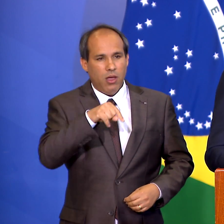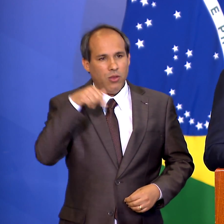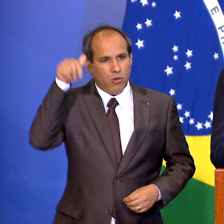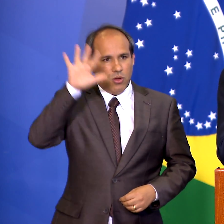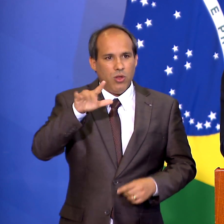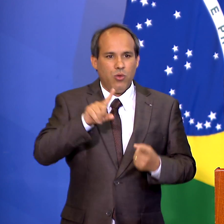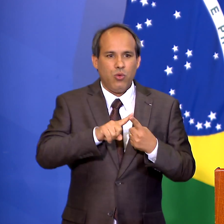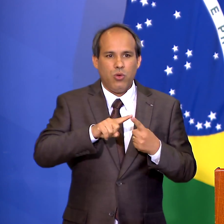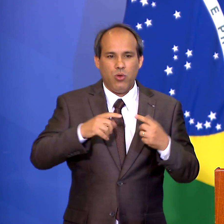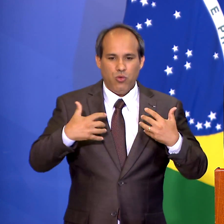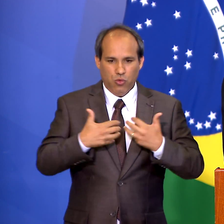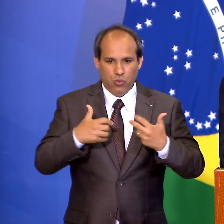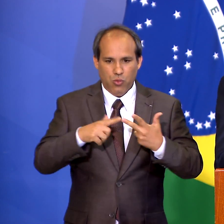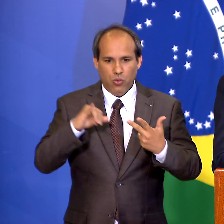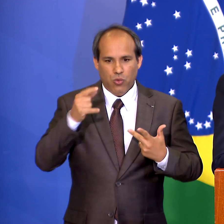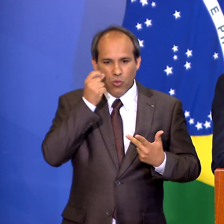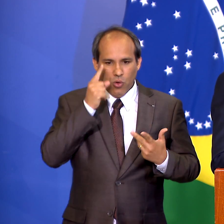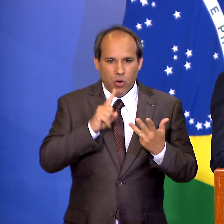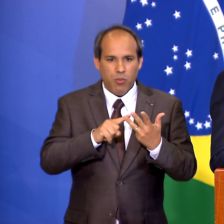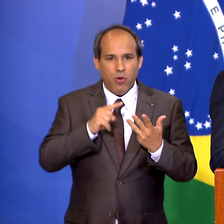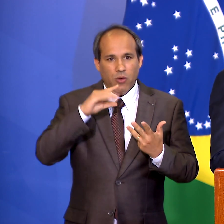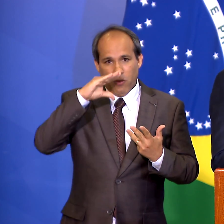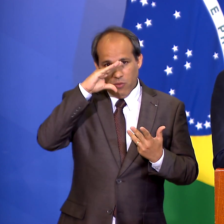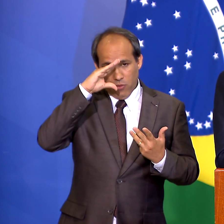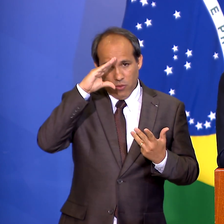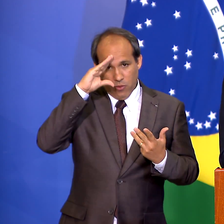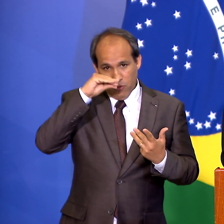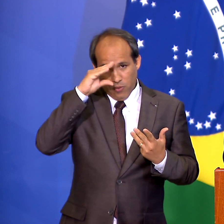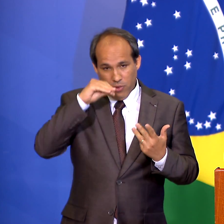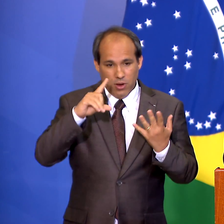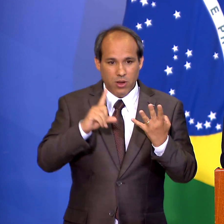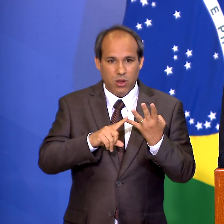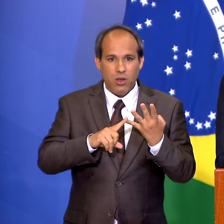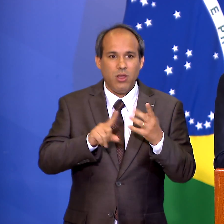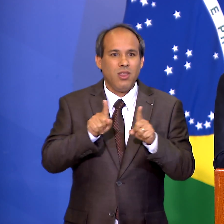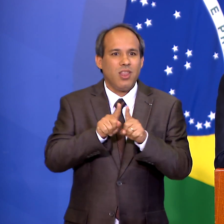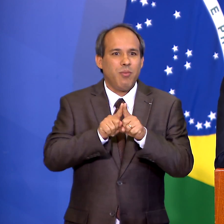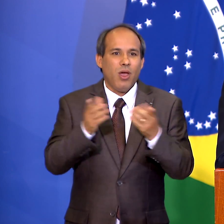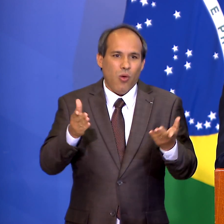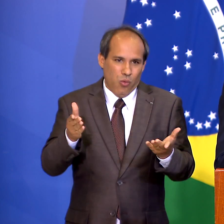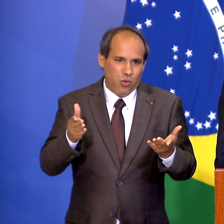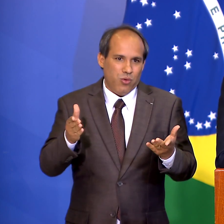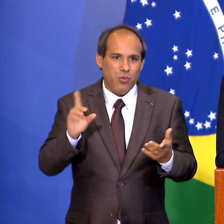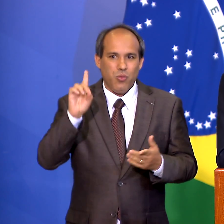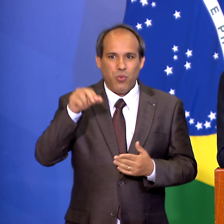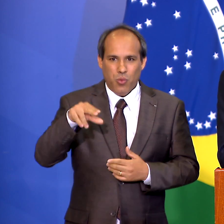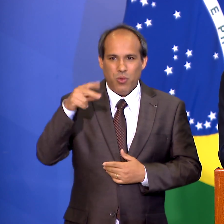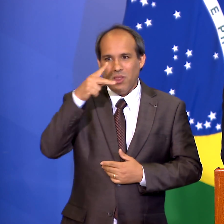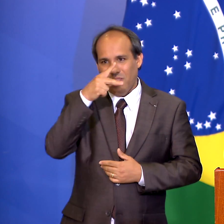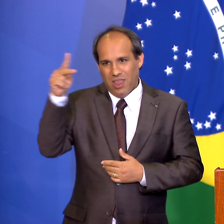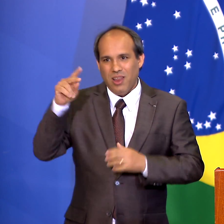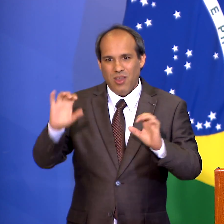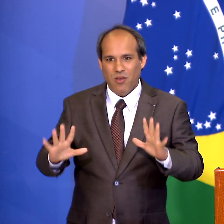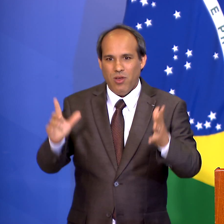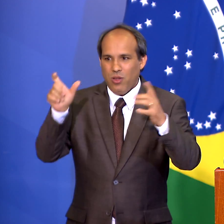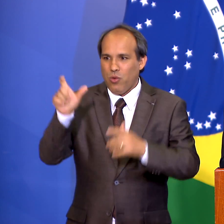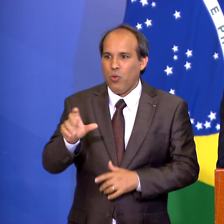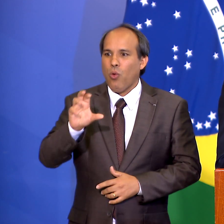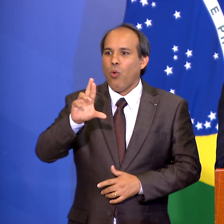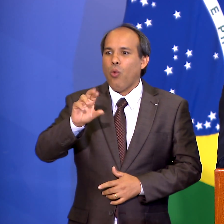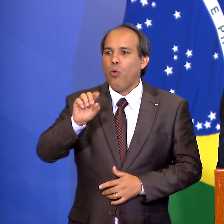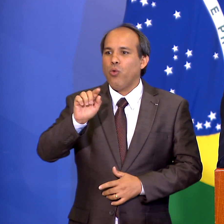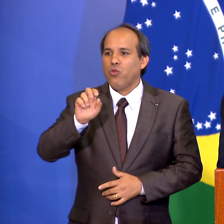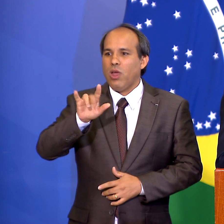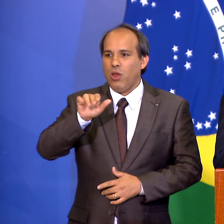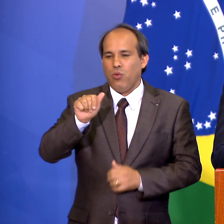o Gilson, o Fábio Faria e o dono do evento, realmente, o Rogério Marinho, que daqui a pouco estará conosco